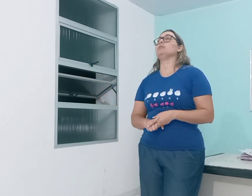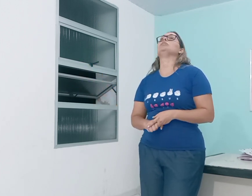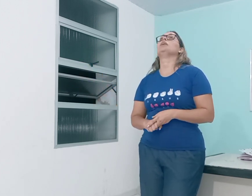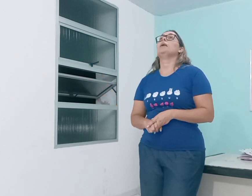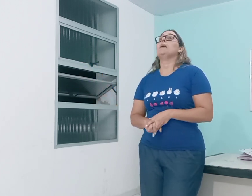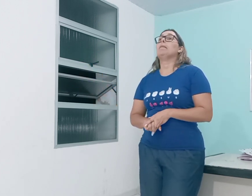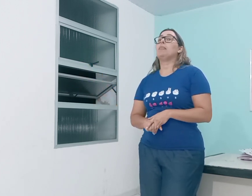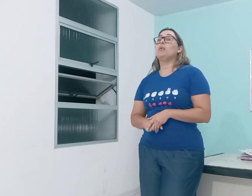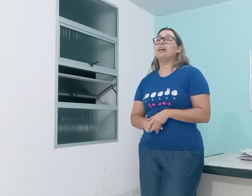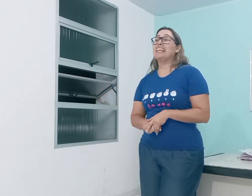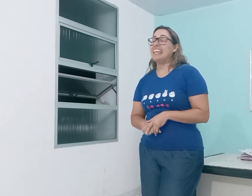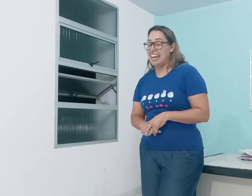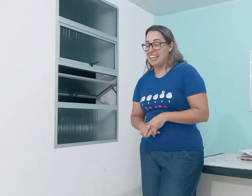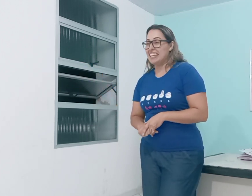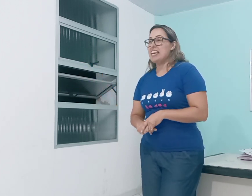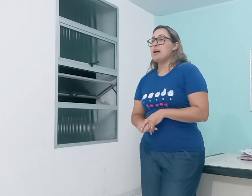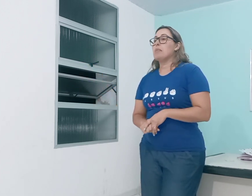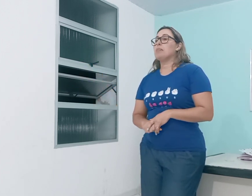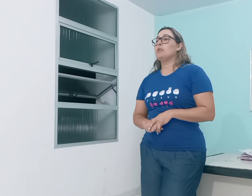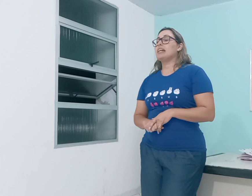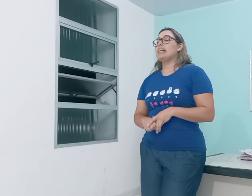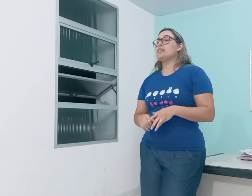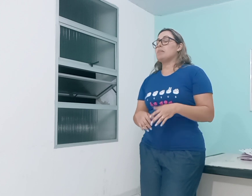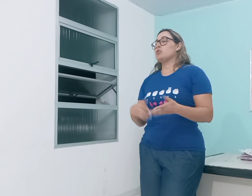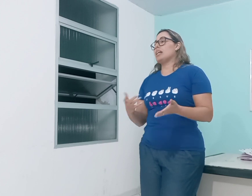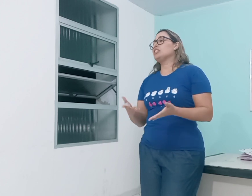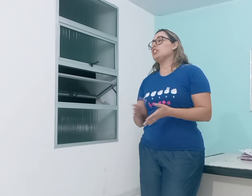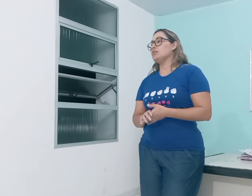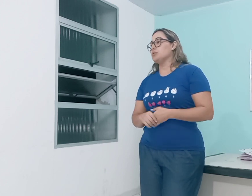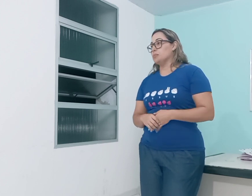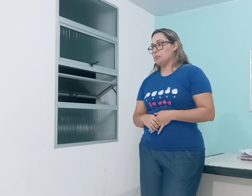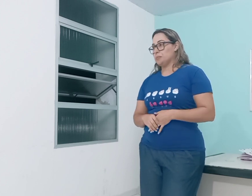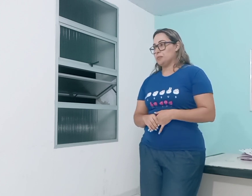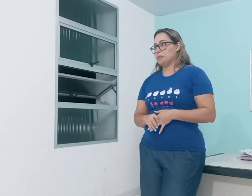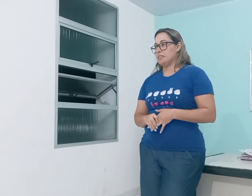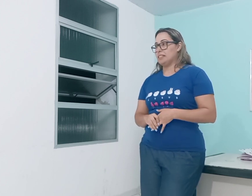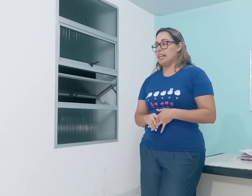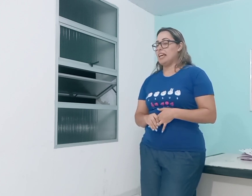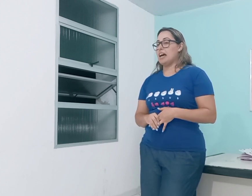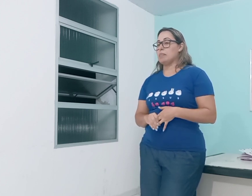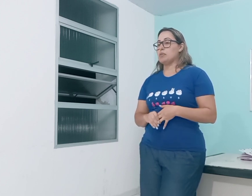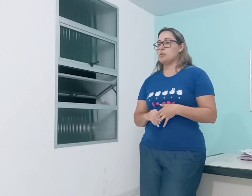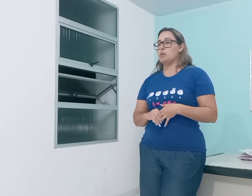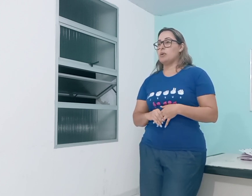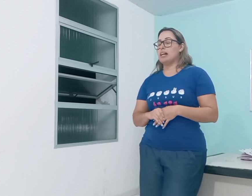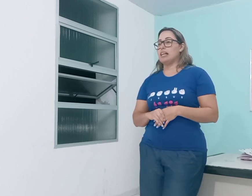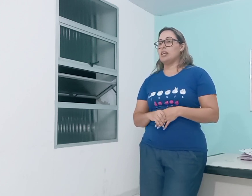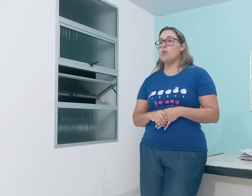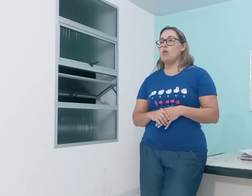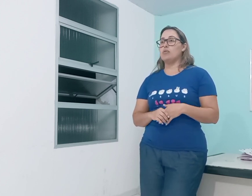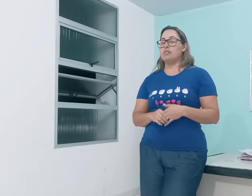isso. Por quê? Porque isso é pejorativo. Né? A pessoa não